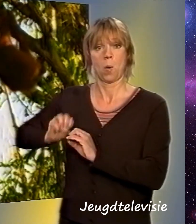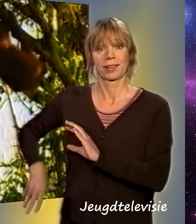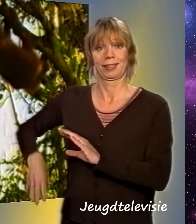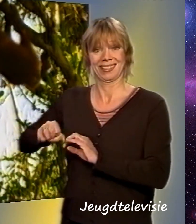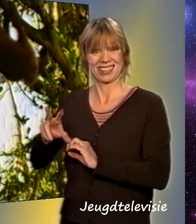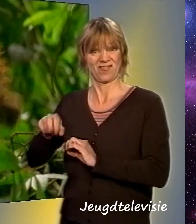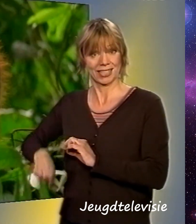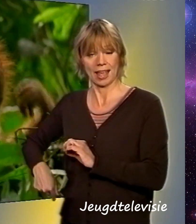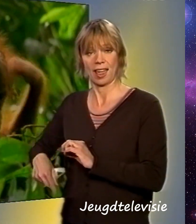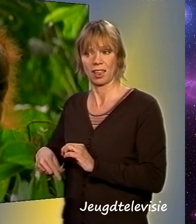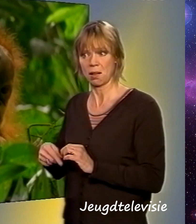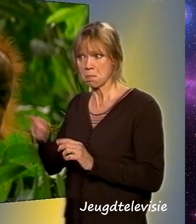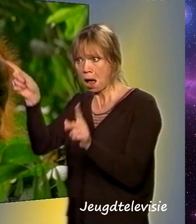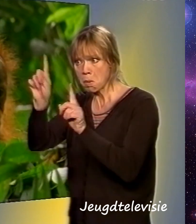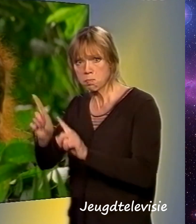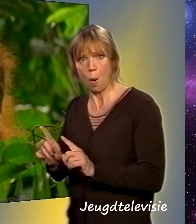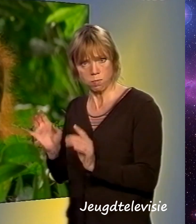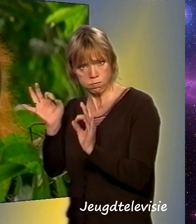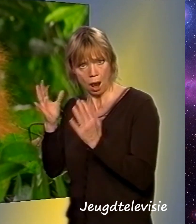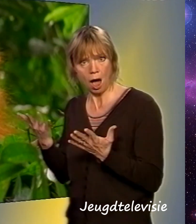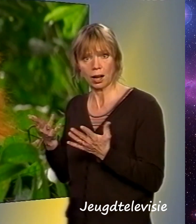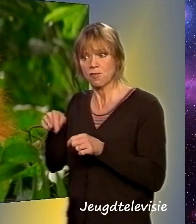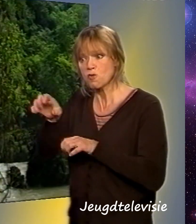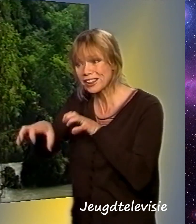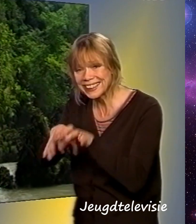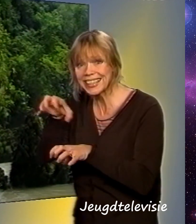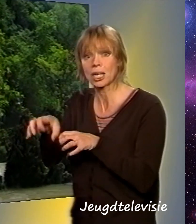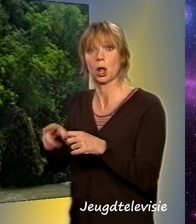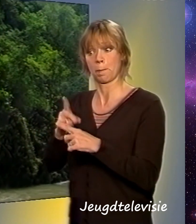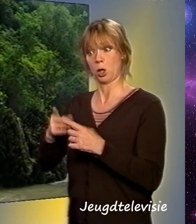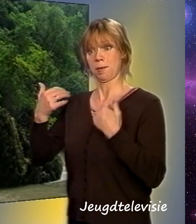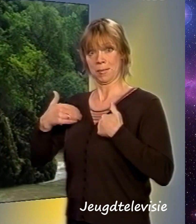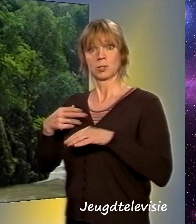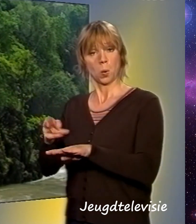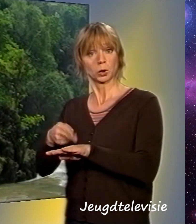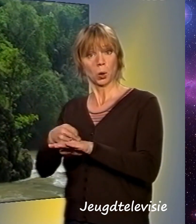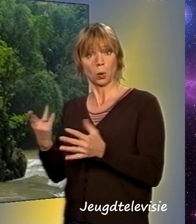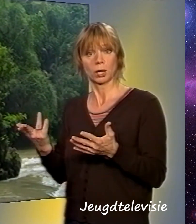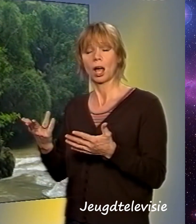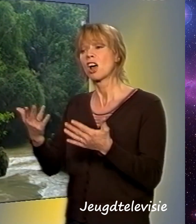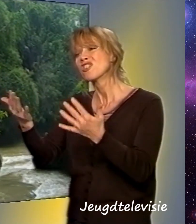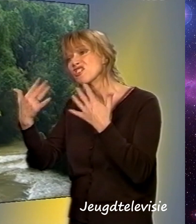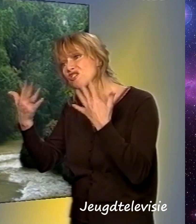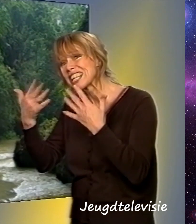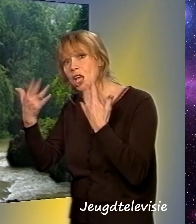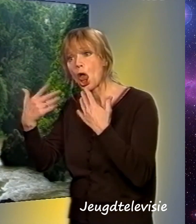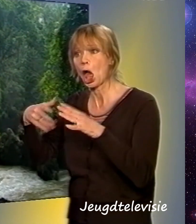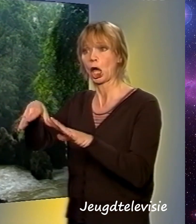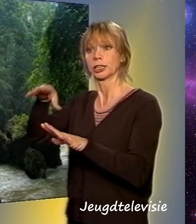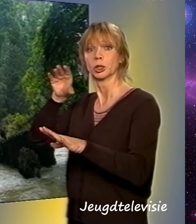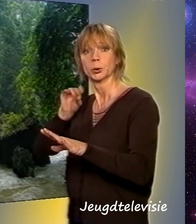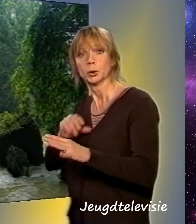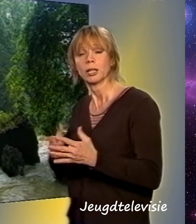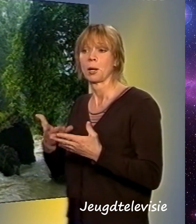en lever niet alleen duizenden dieren in de bossen ook mensen hebben bomen nodig bomen zorgen voor de frisse lucht die wij in kunnen ademen